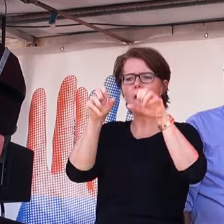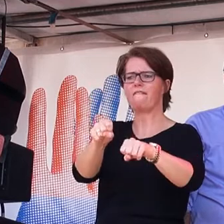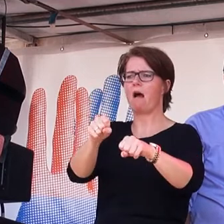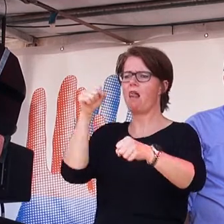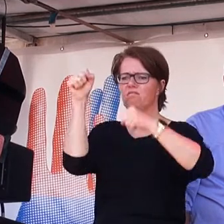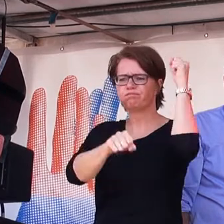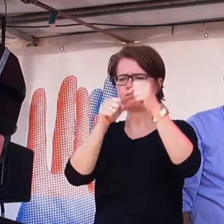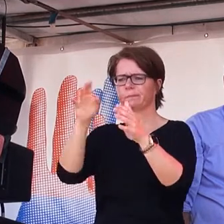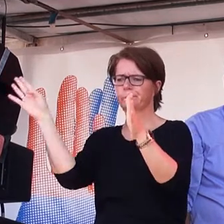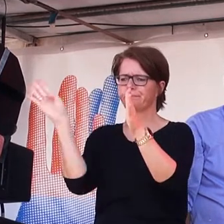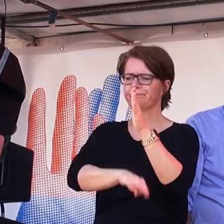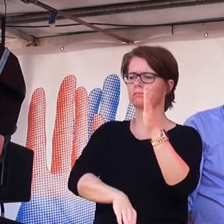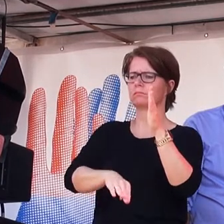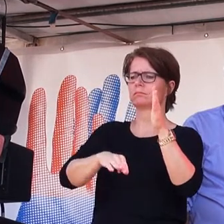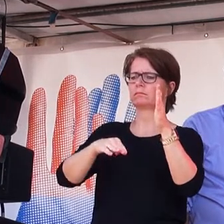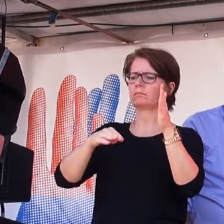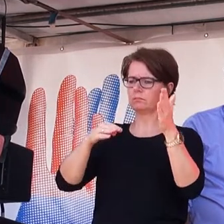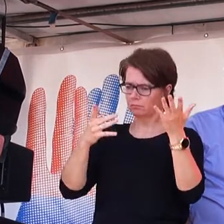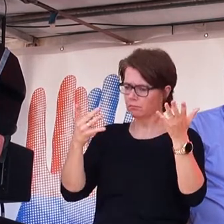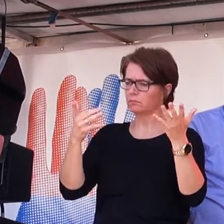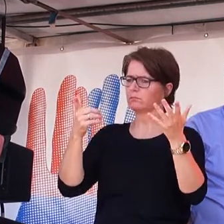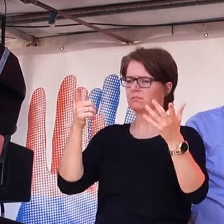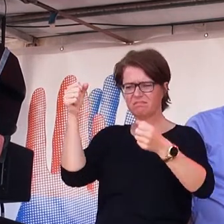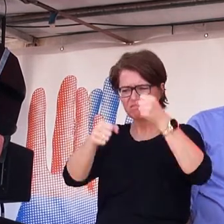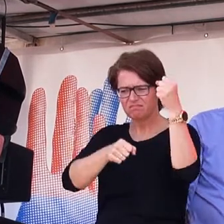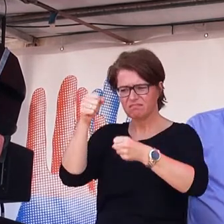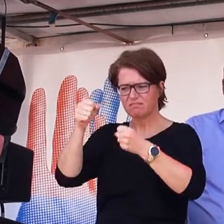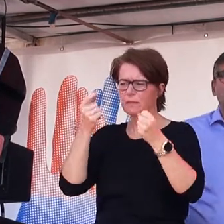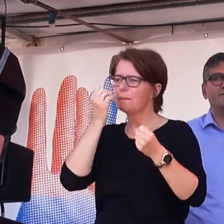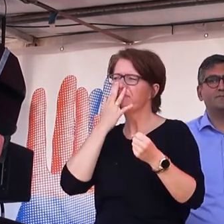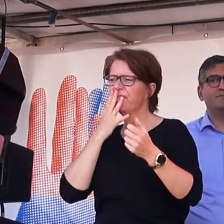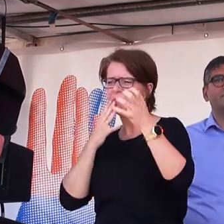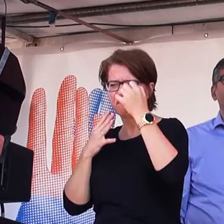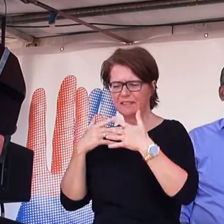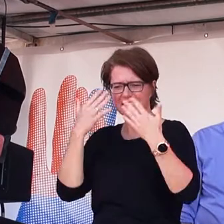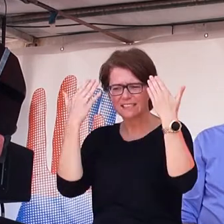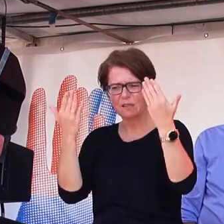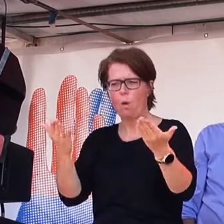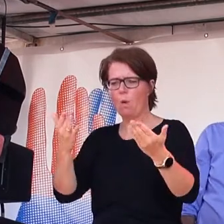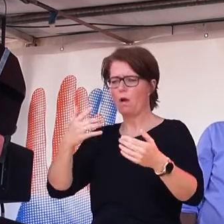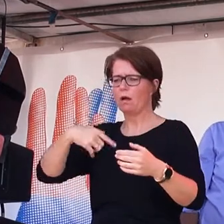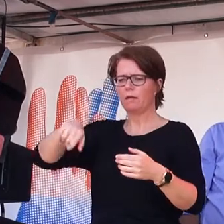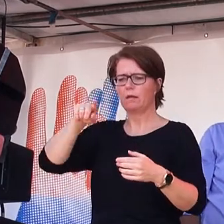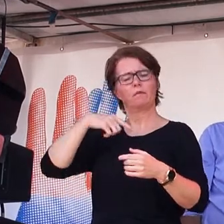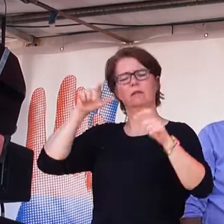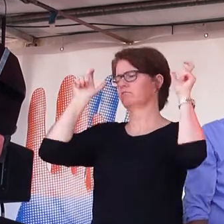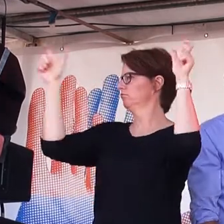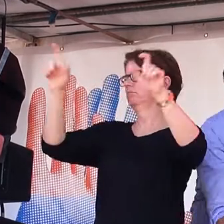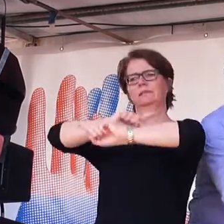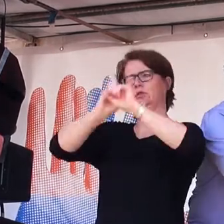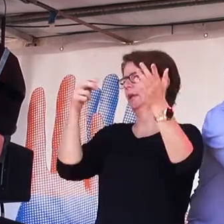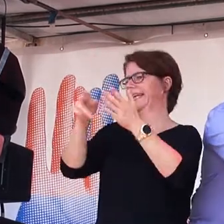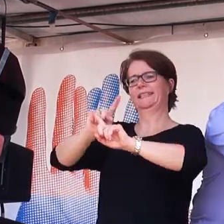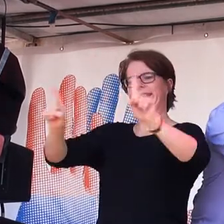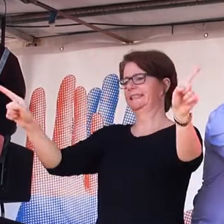Transgeschlechtliche Menschen werden zusammengeschlagen, bis sie blutig sind. Dagegen müssen wir uns wehren.